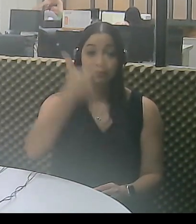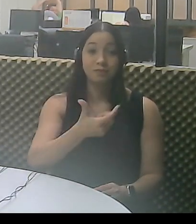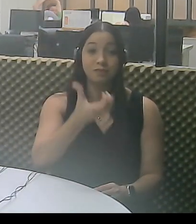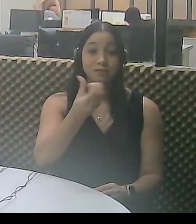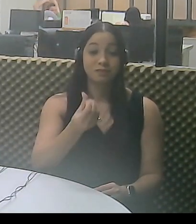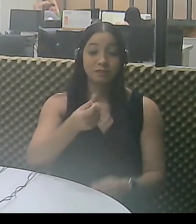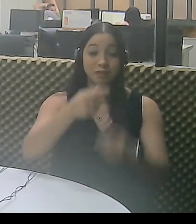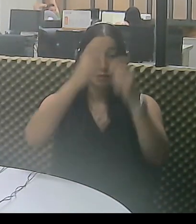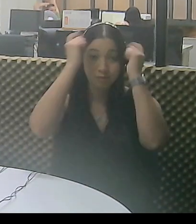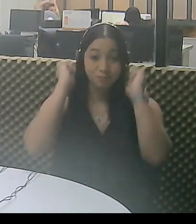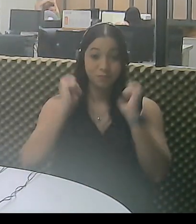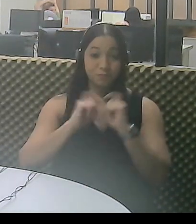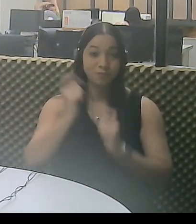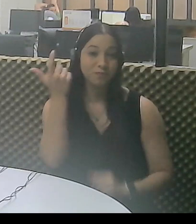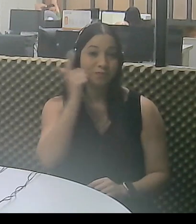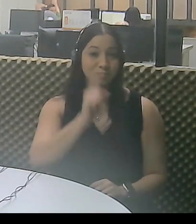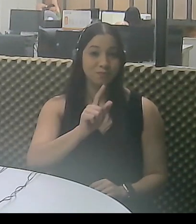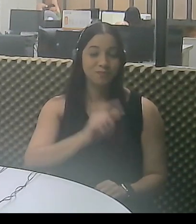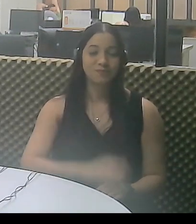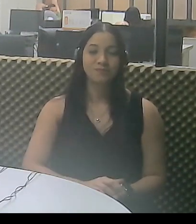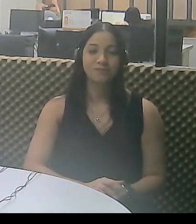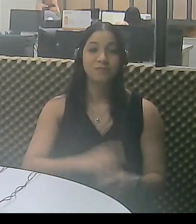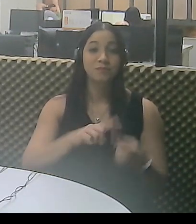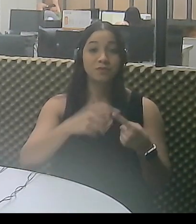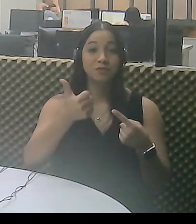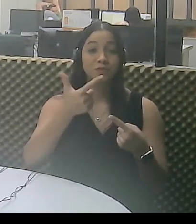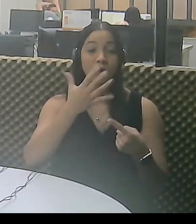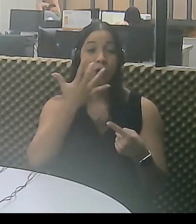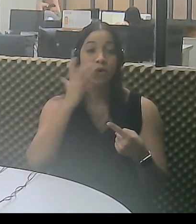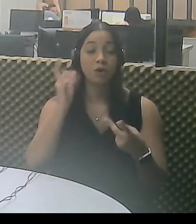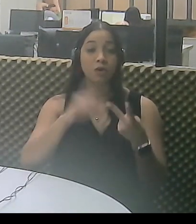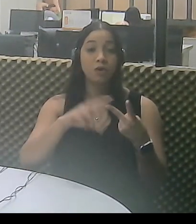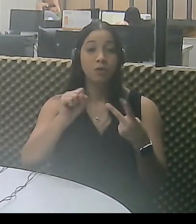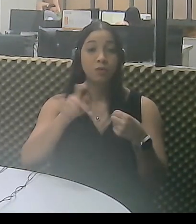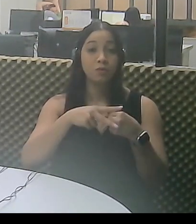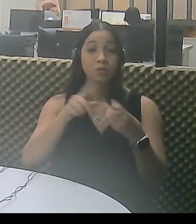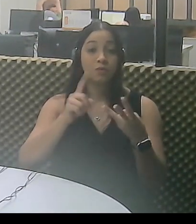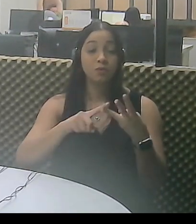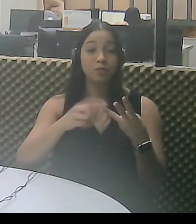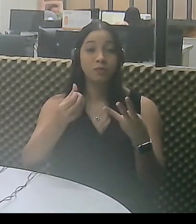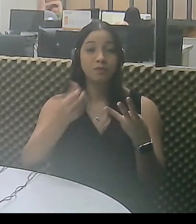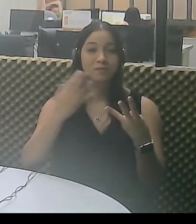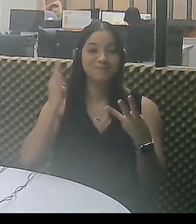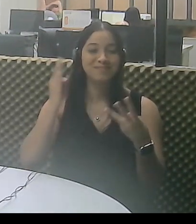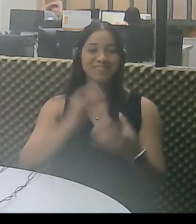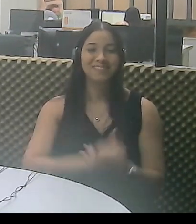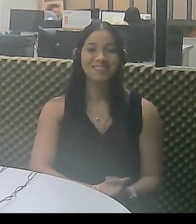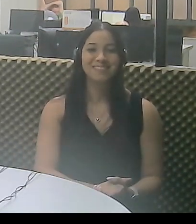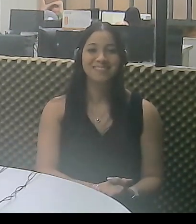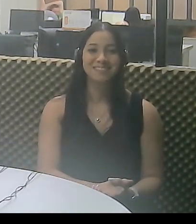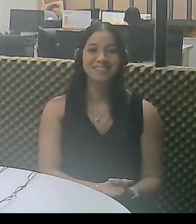26 medalhas conquistadas, sendo 12 de ouro, 8 de prata e 6 de bronze.